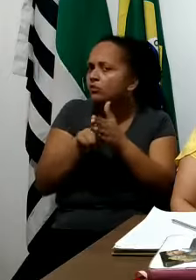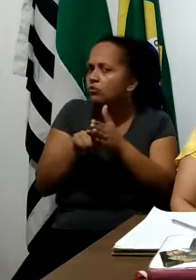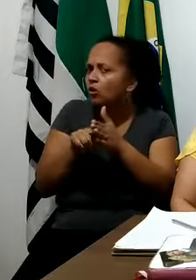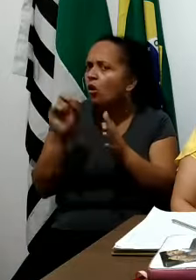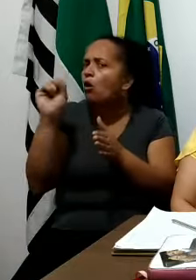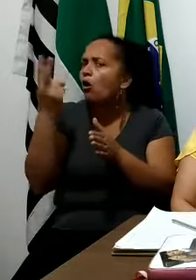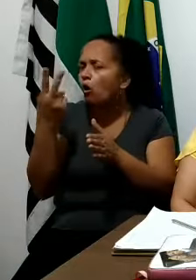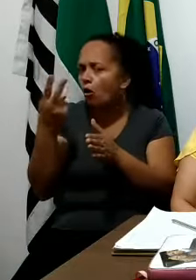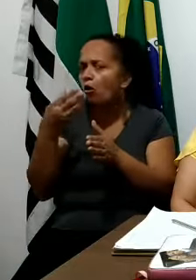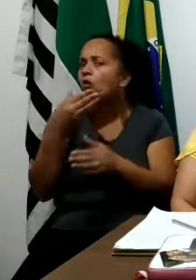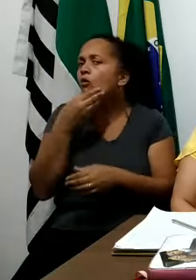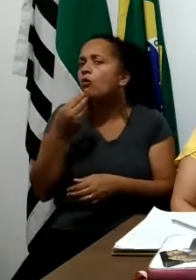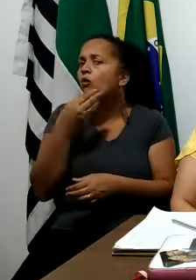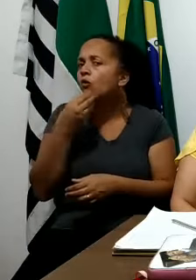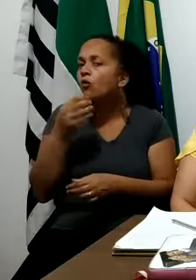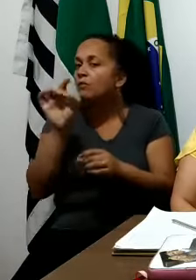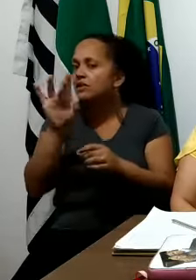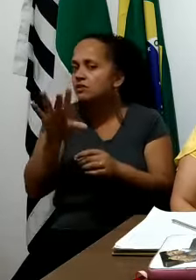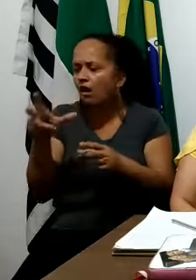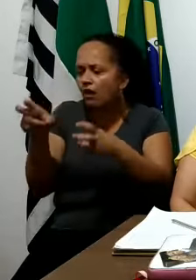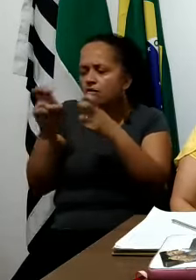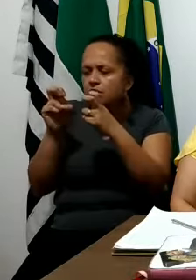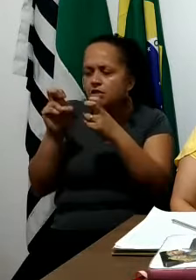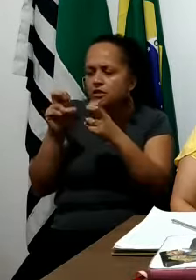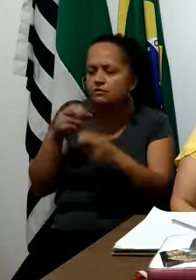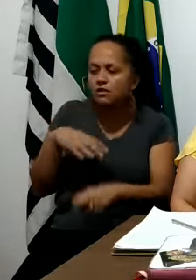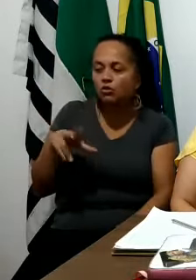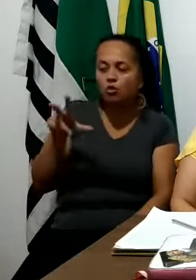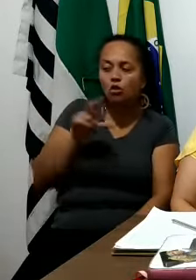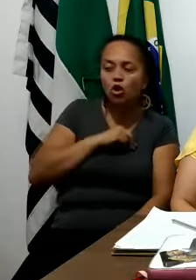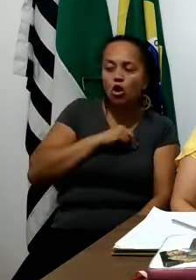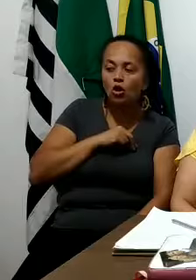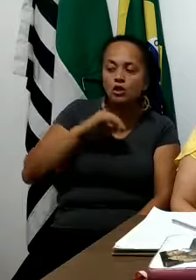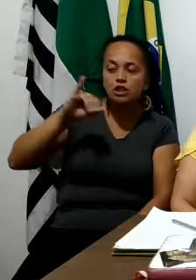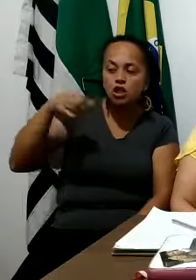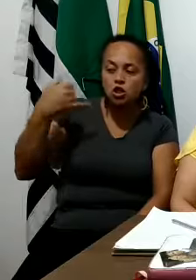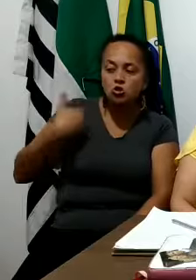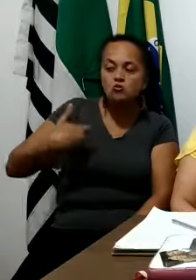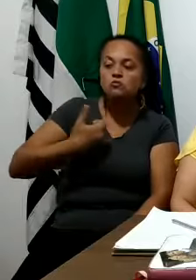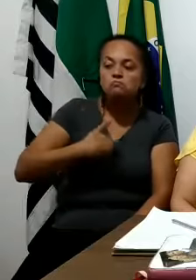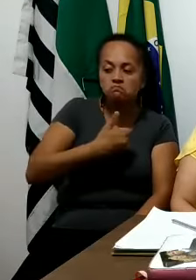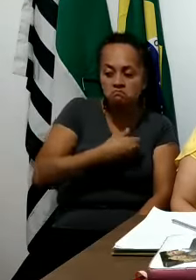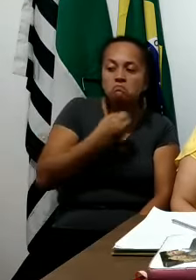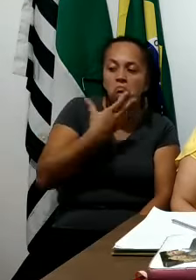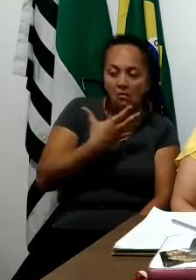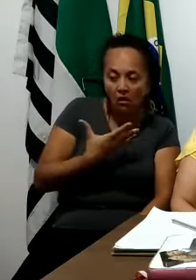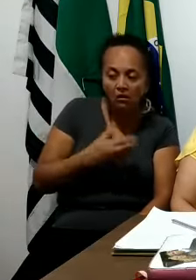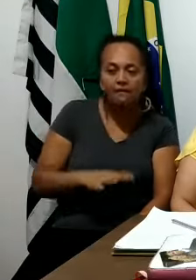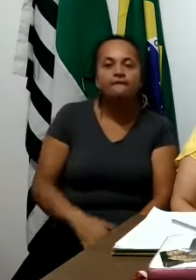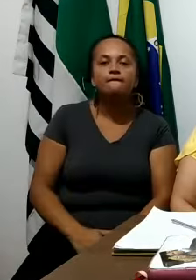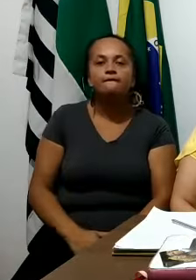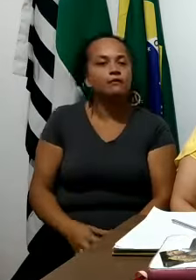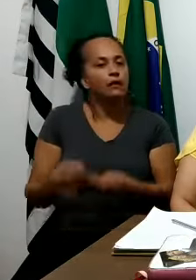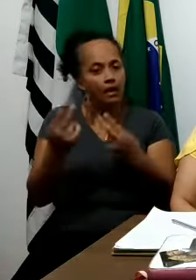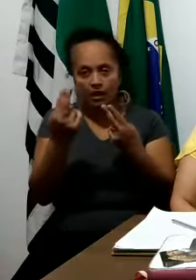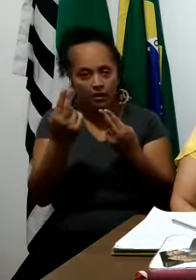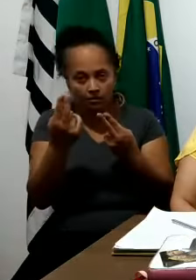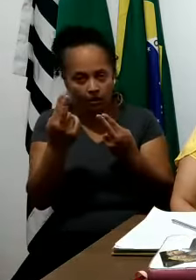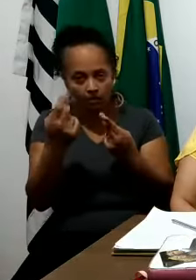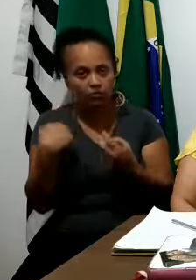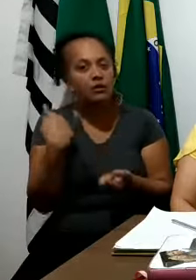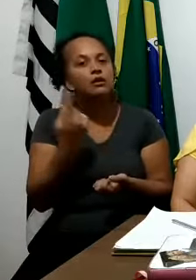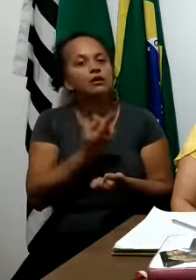ímpio, né? Vai chegar um momento na vida dos nossos filhos que eles vão precisar se lançar a esse mundo, a essa sociedade.